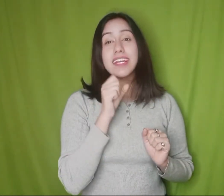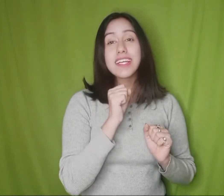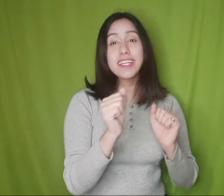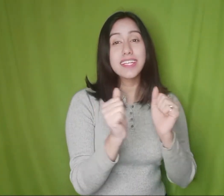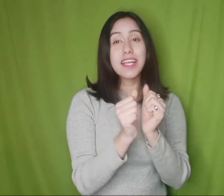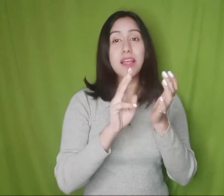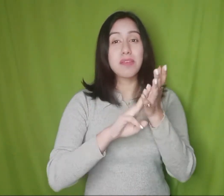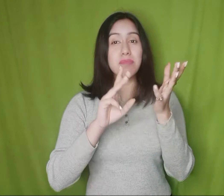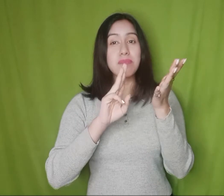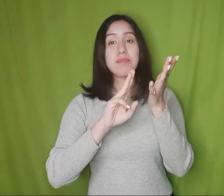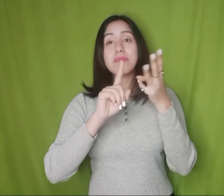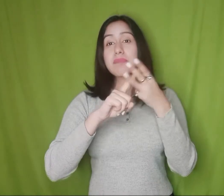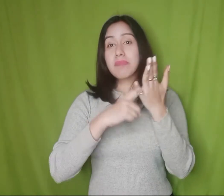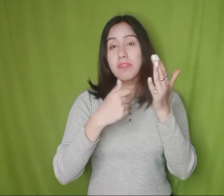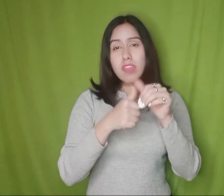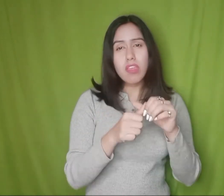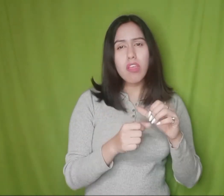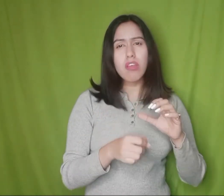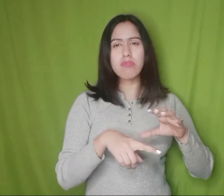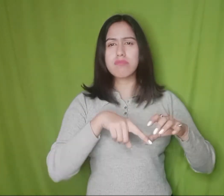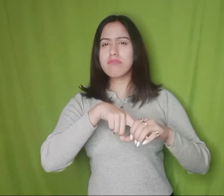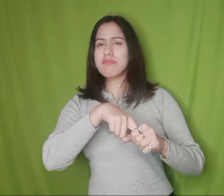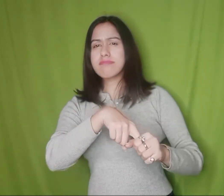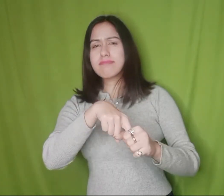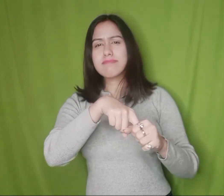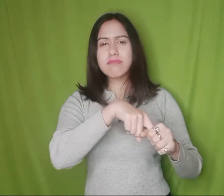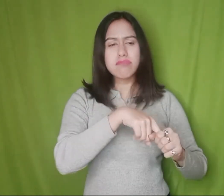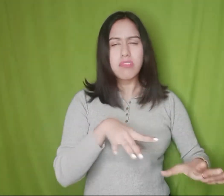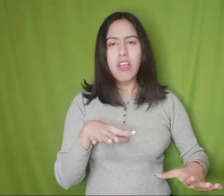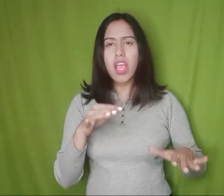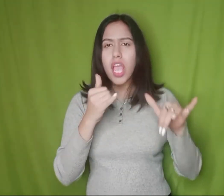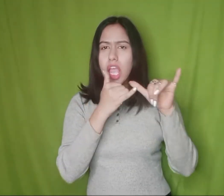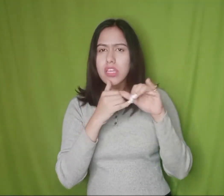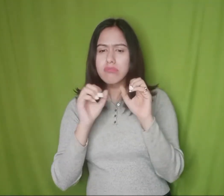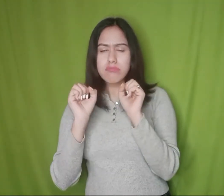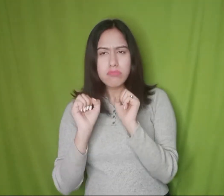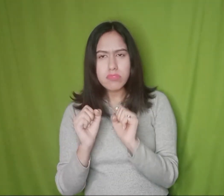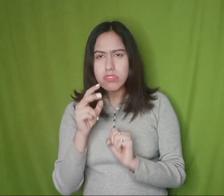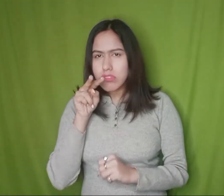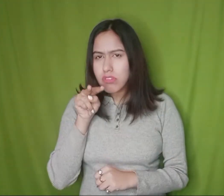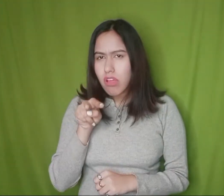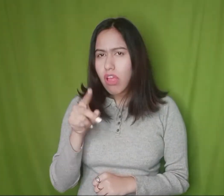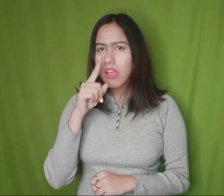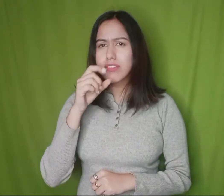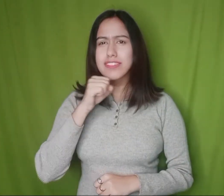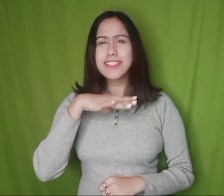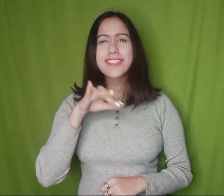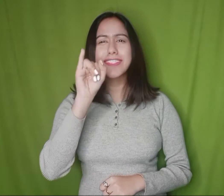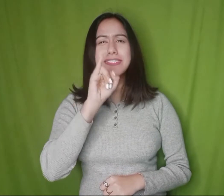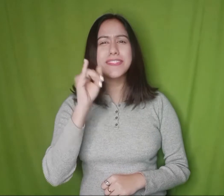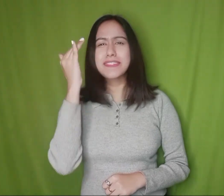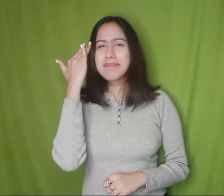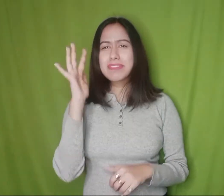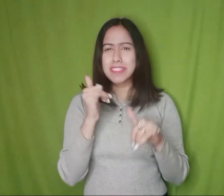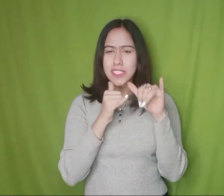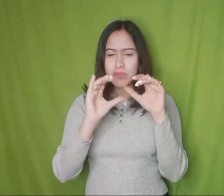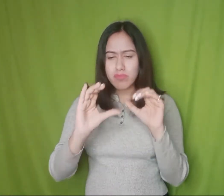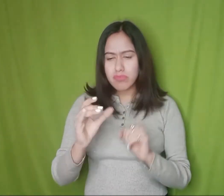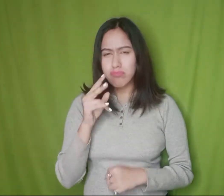कब हाथ छुड़ाकर कृष्ण मूर्ति के सामने जा बैठी, किसी का ध्यान ही नहीं गया। मीरा को लगा जैसे कान्हा ने